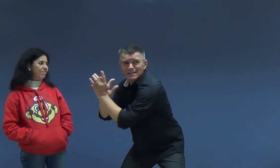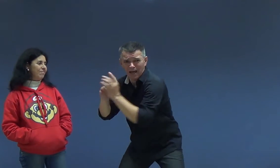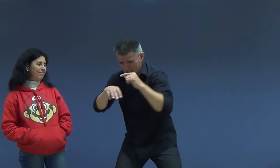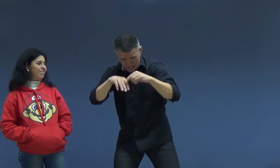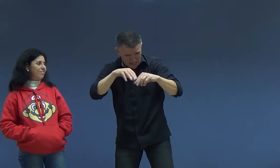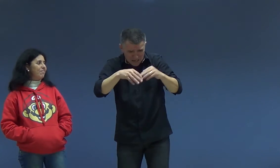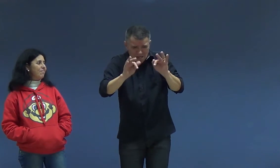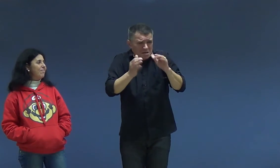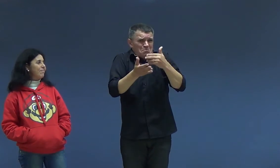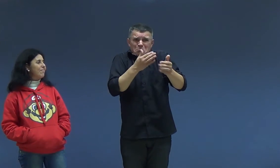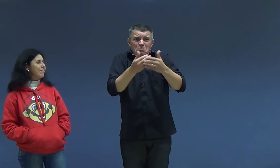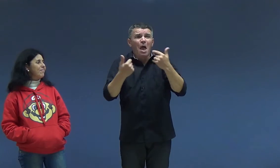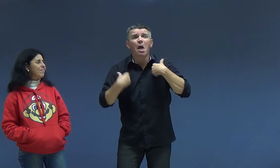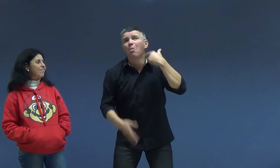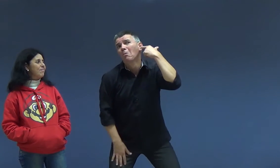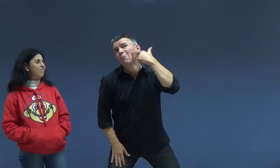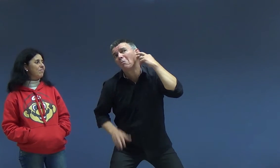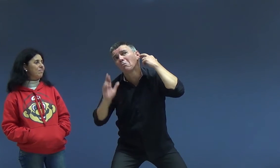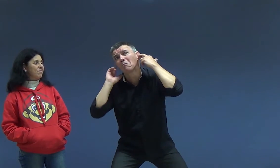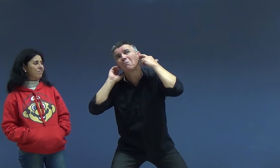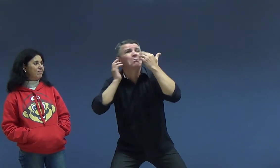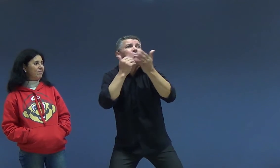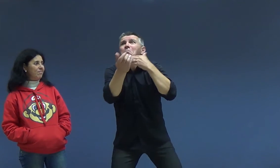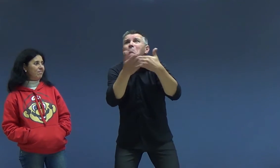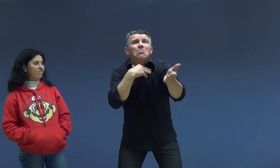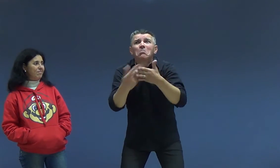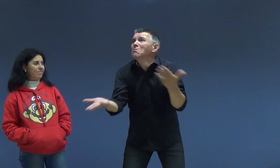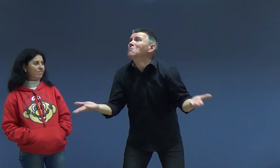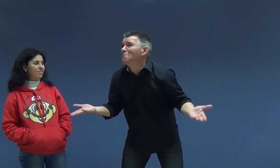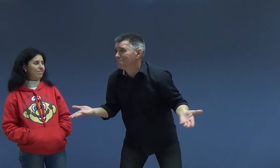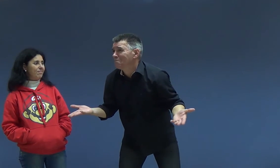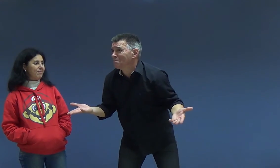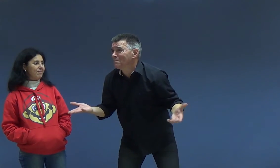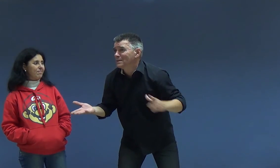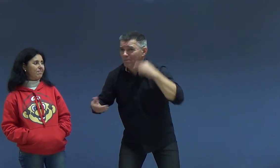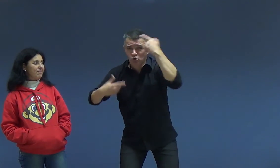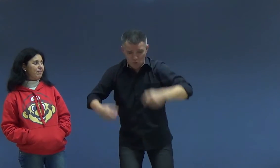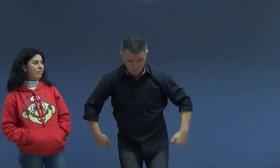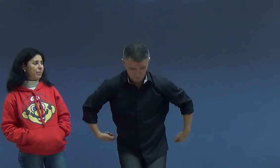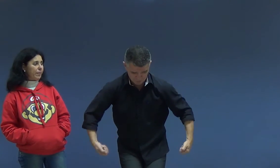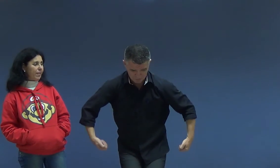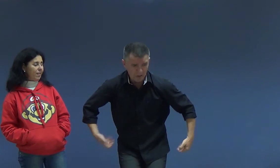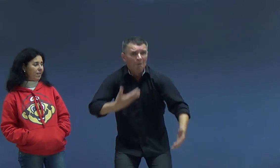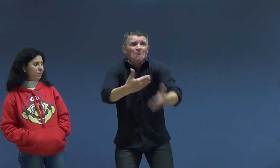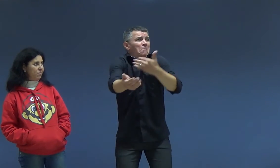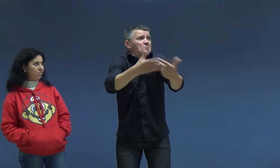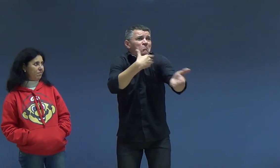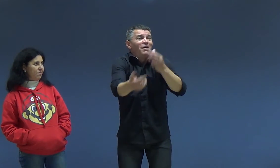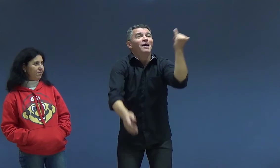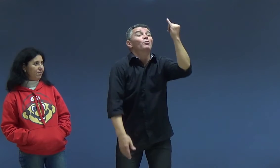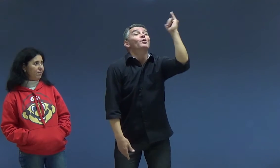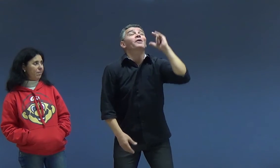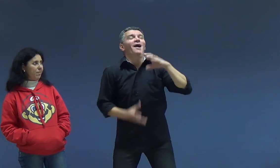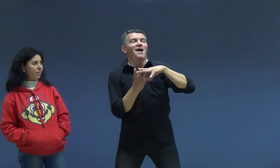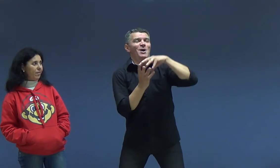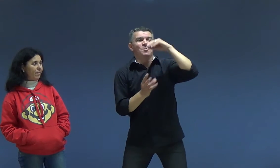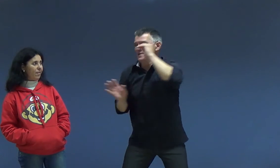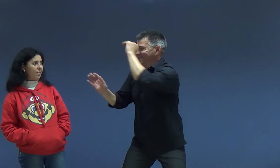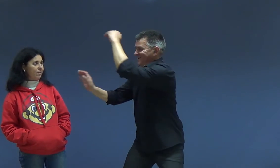feliz? Nossa, Jesus está em você, então não tem problema. Você é surda, não tem problema. Você é cadeirante? Não tem problema. O que é